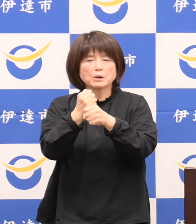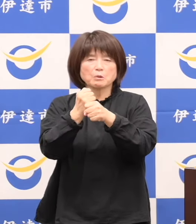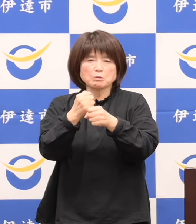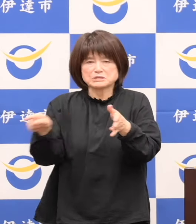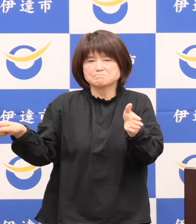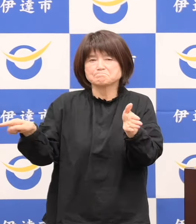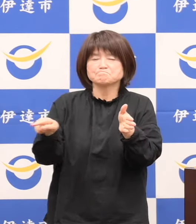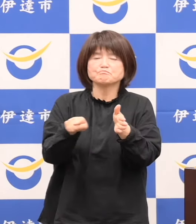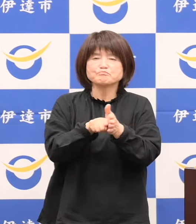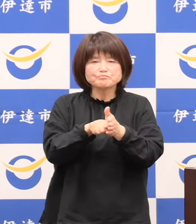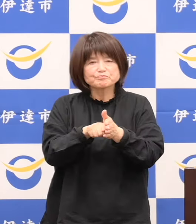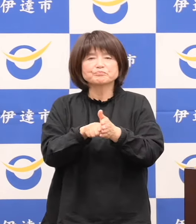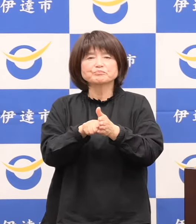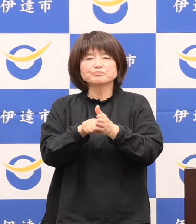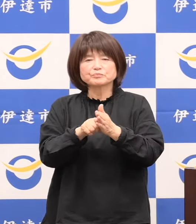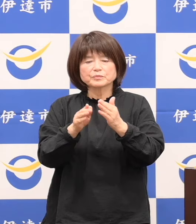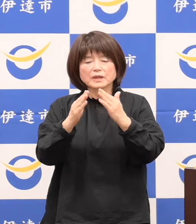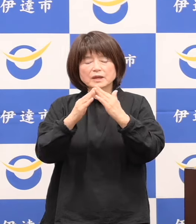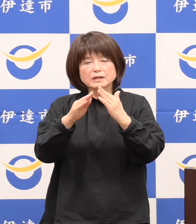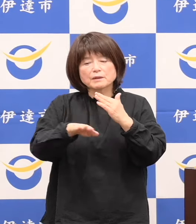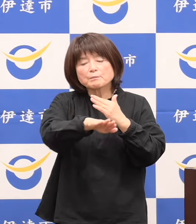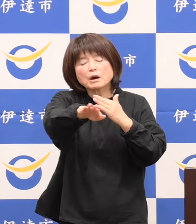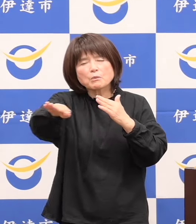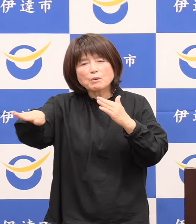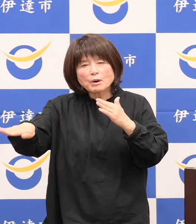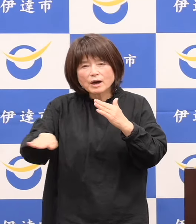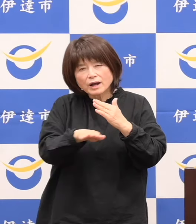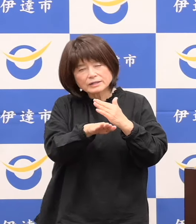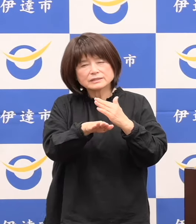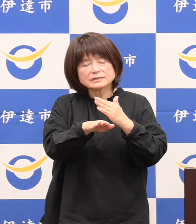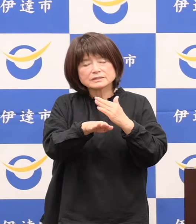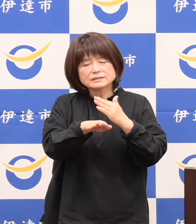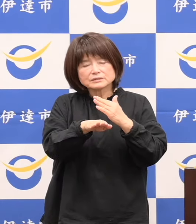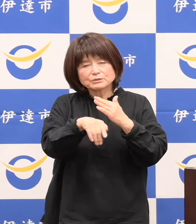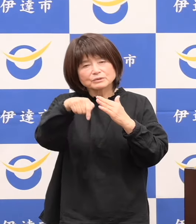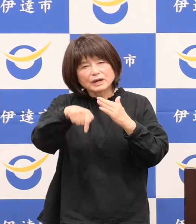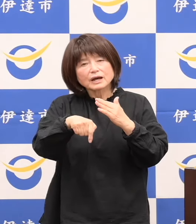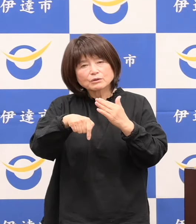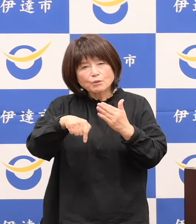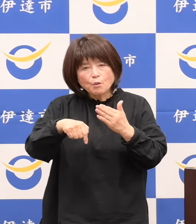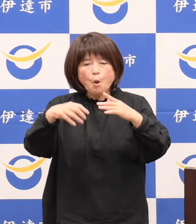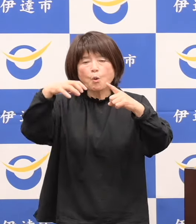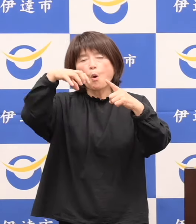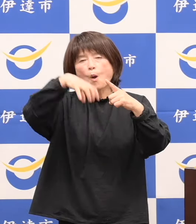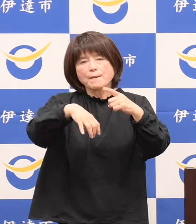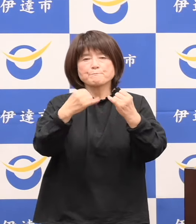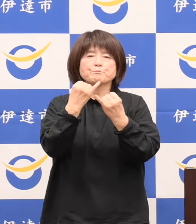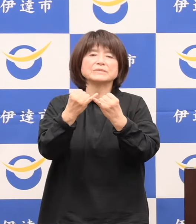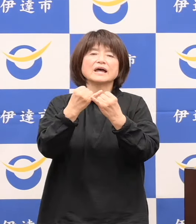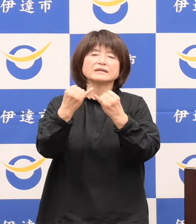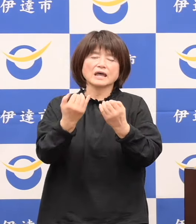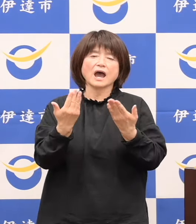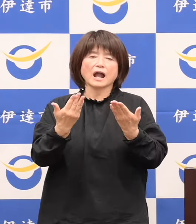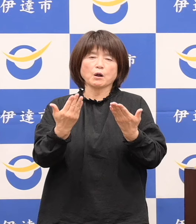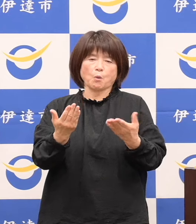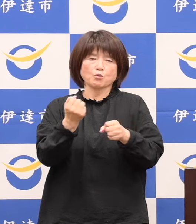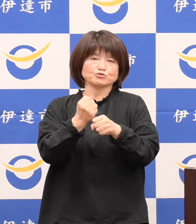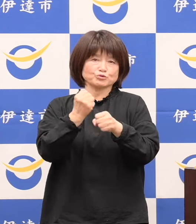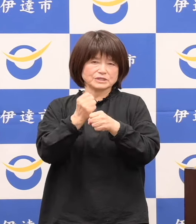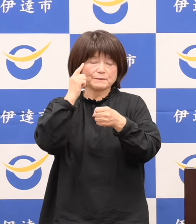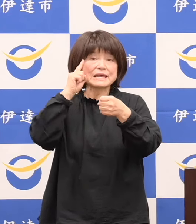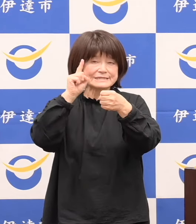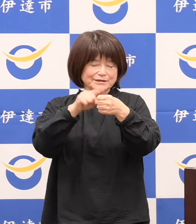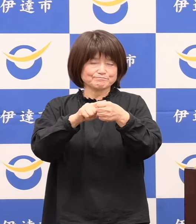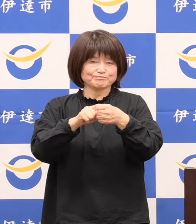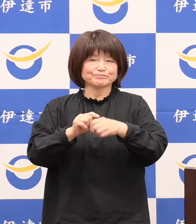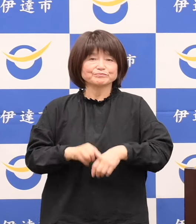周辺住宅の密度を緩和するような地区公園のような学校づくりを進めてまいりました。そして2つ目とし